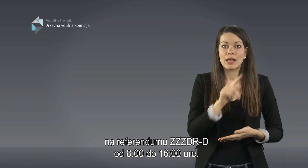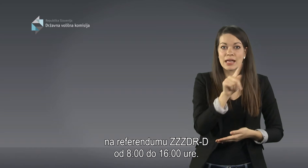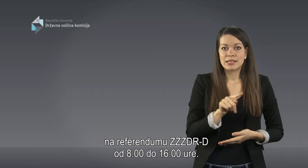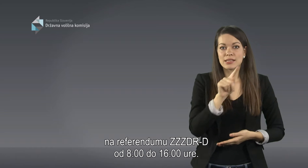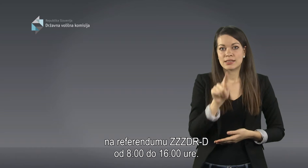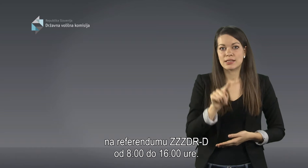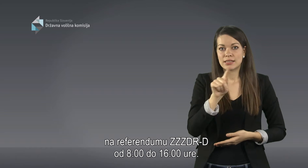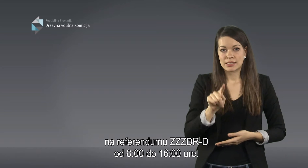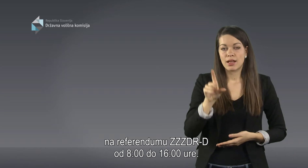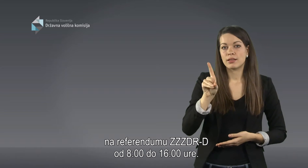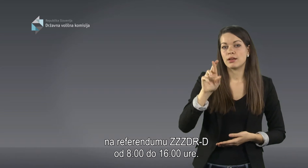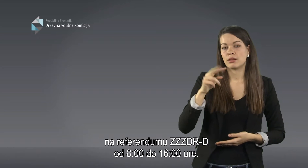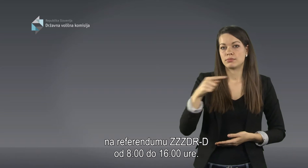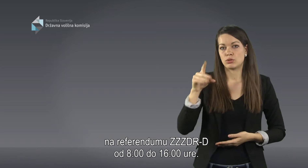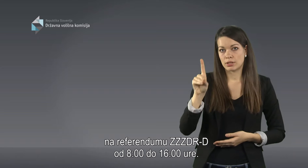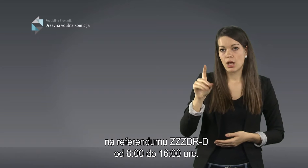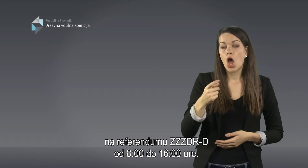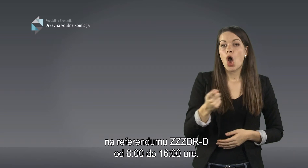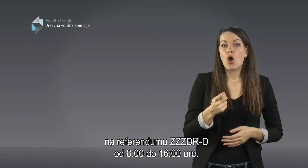ZZZDR-D od 8. do 16. ure.